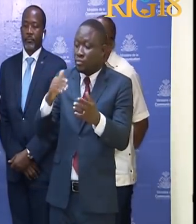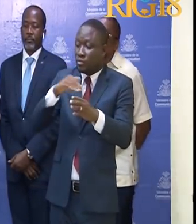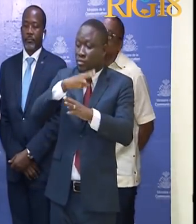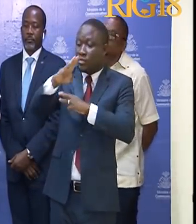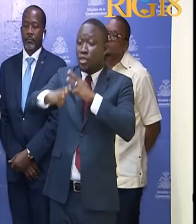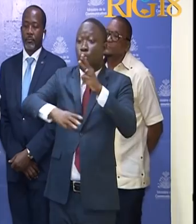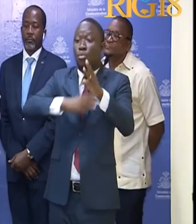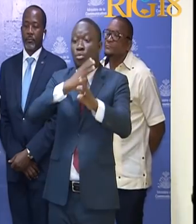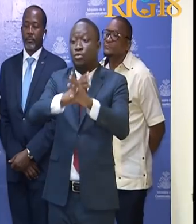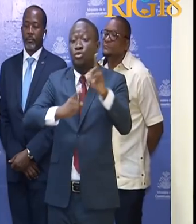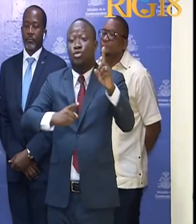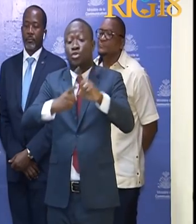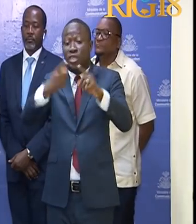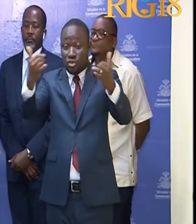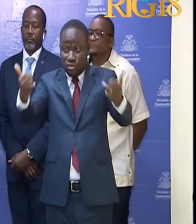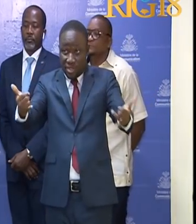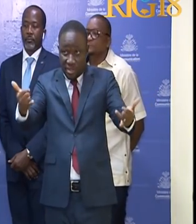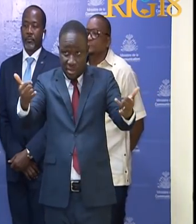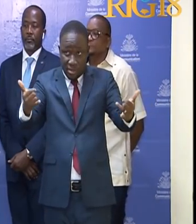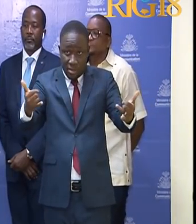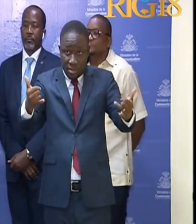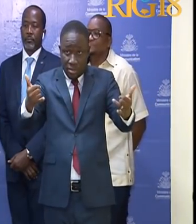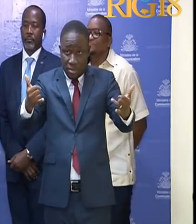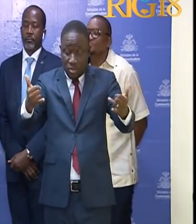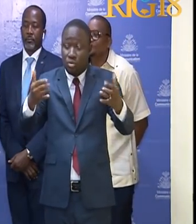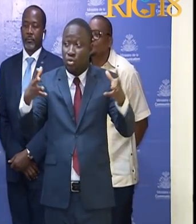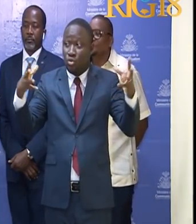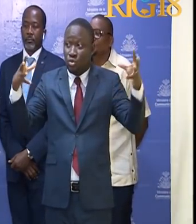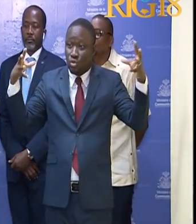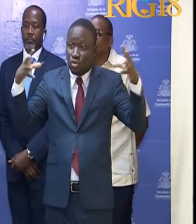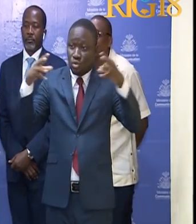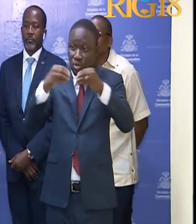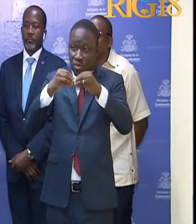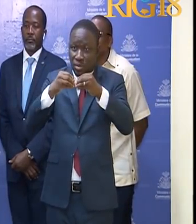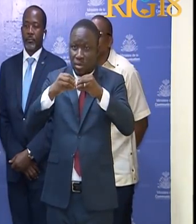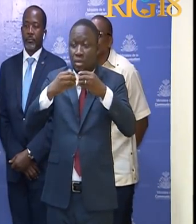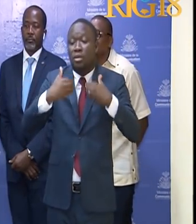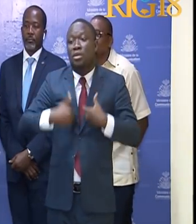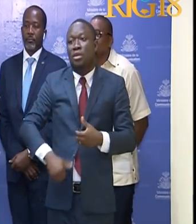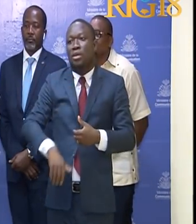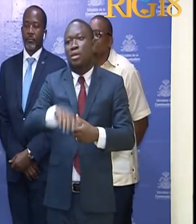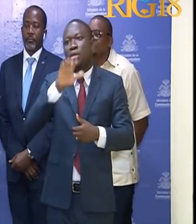monde jusqu'à aujourd'hui globalement nous gagnons